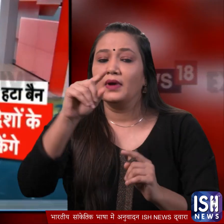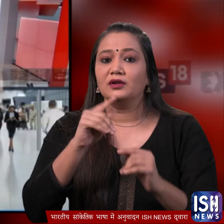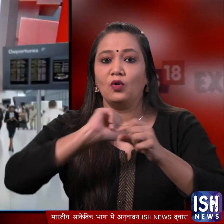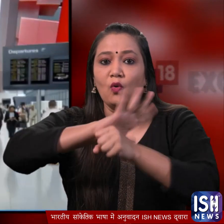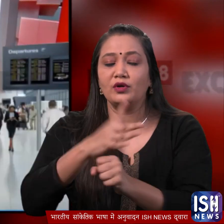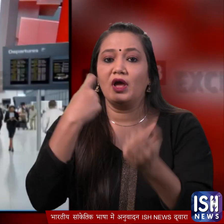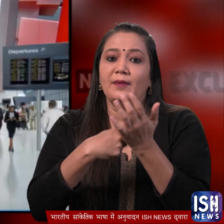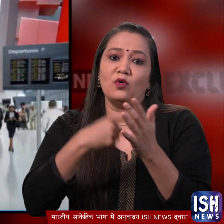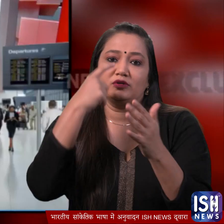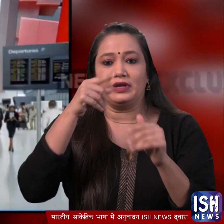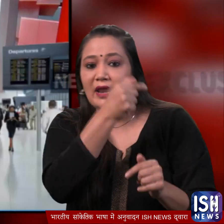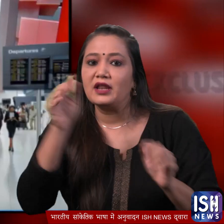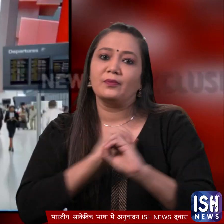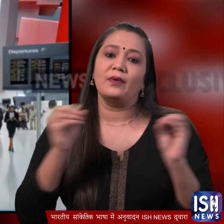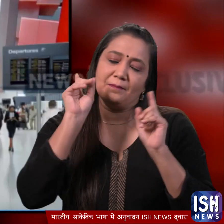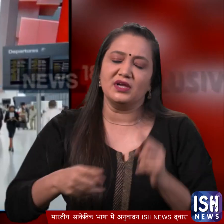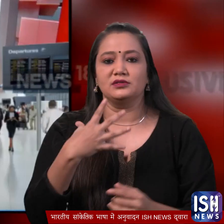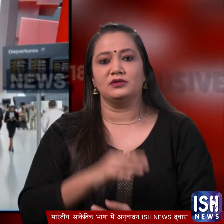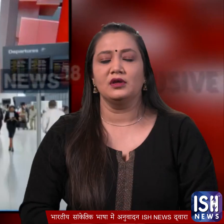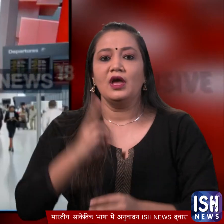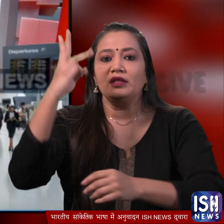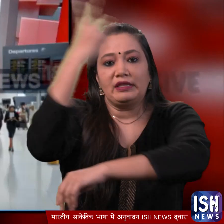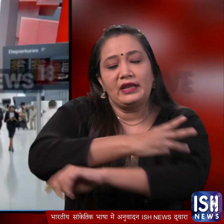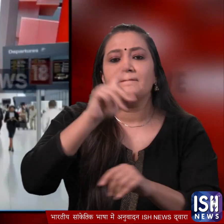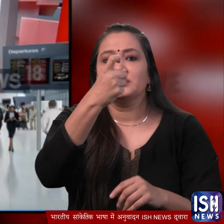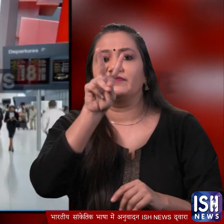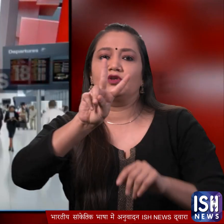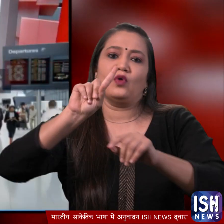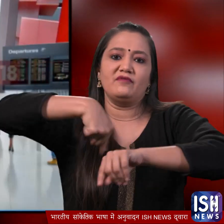पास कोरोना की नेगेटिव रिपोर्ट की मौजूदगी जरूरी होगी, वो भी 3 दिन यानी